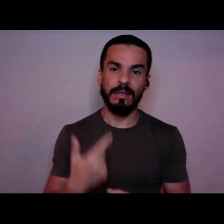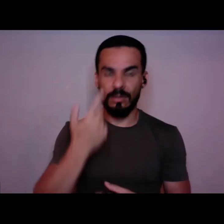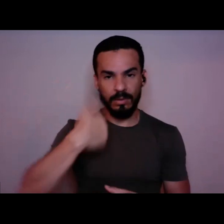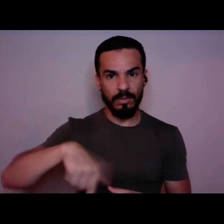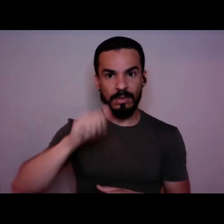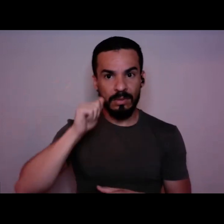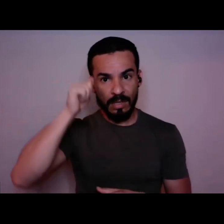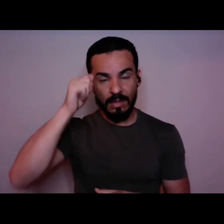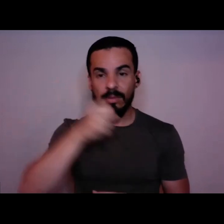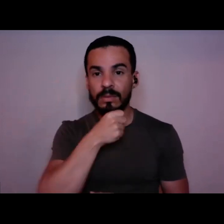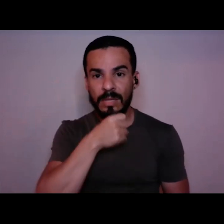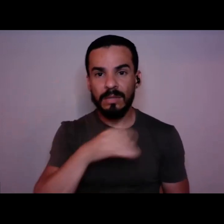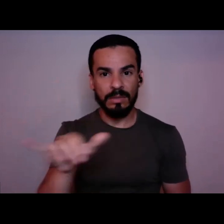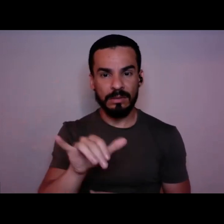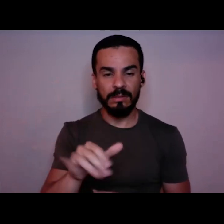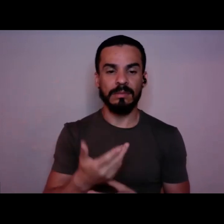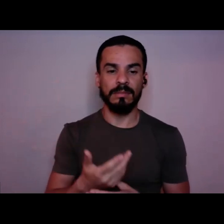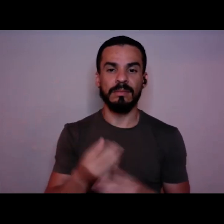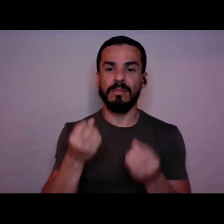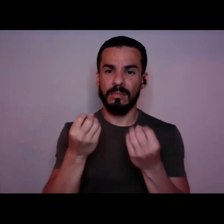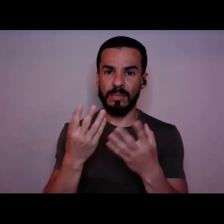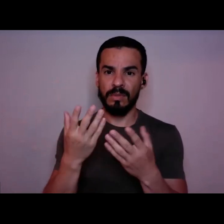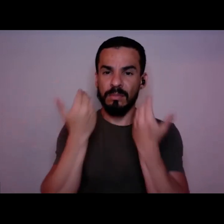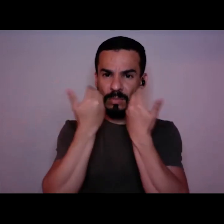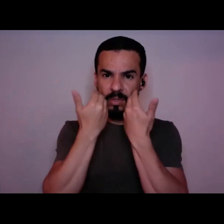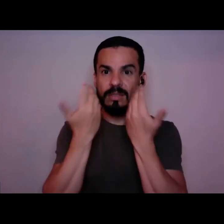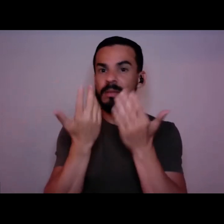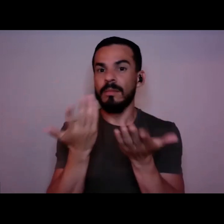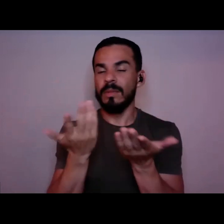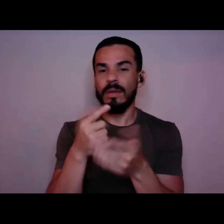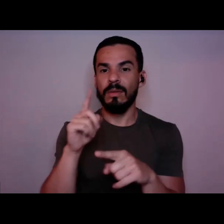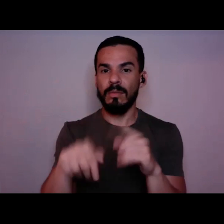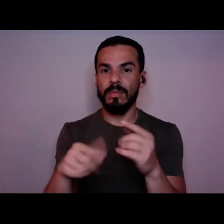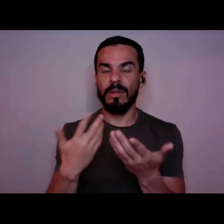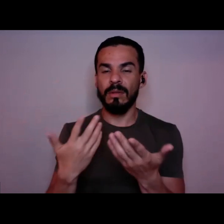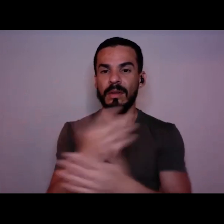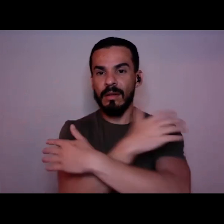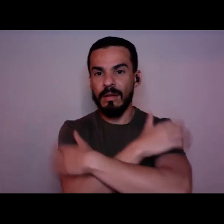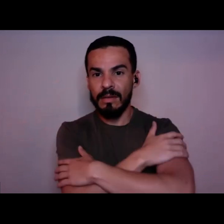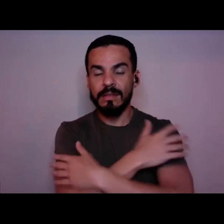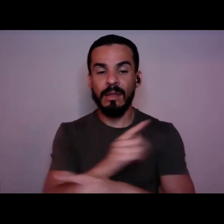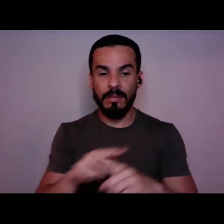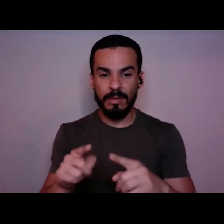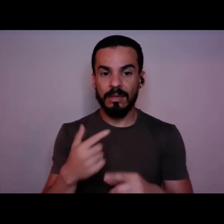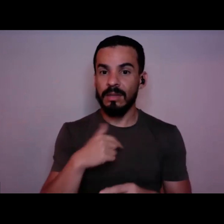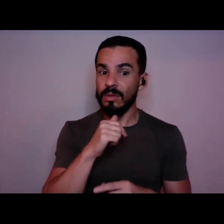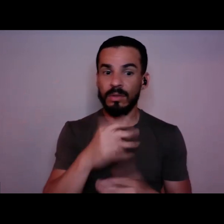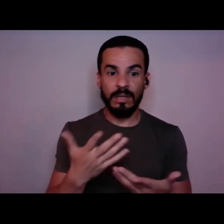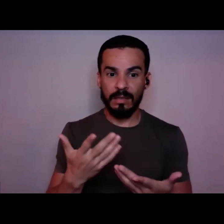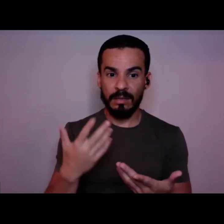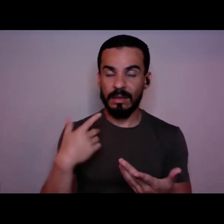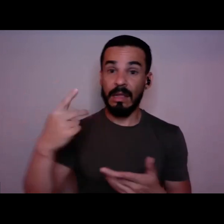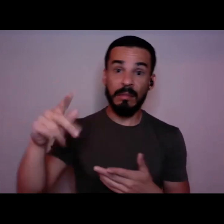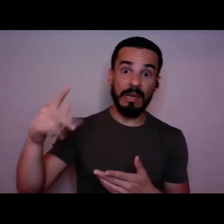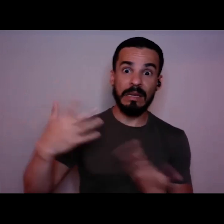nuestros adultos mayores que muchos están muy tristes porque no han podido volver a ser abrazados pero no quiero caer ahorita en el